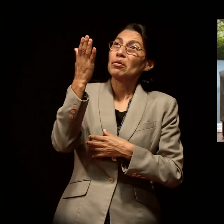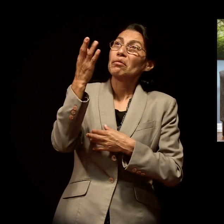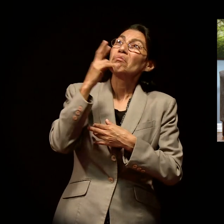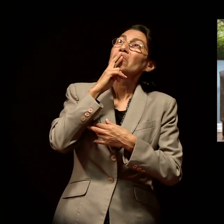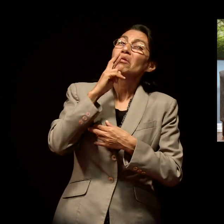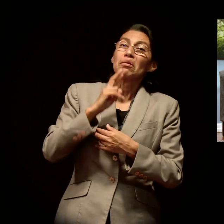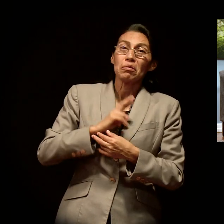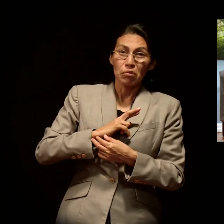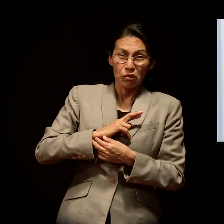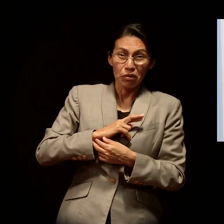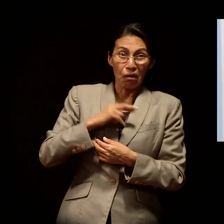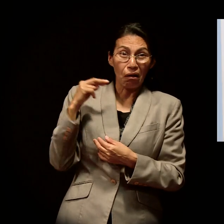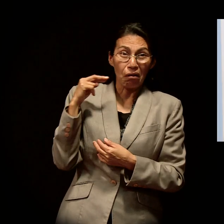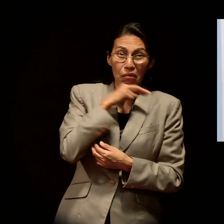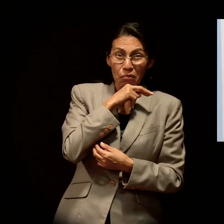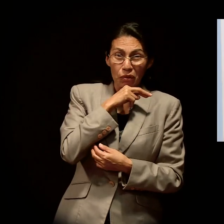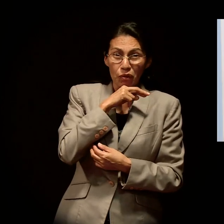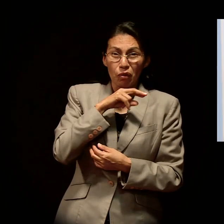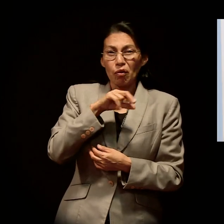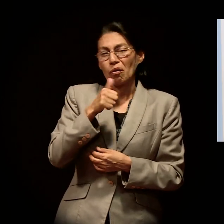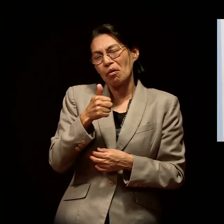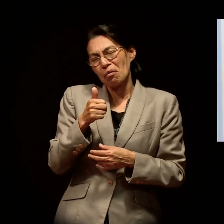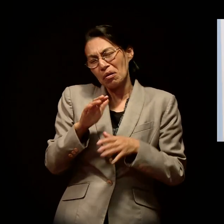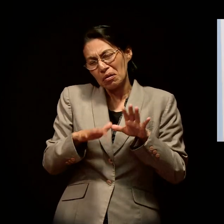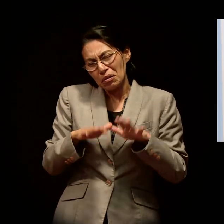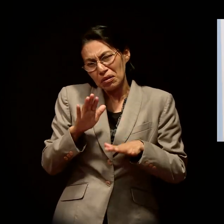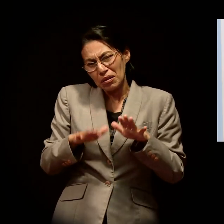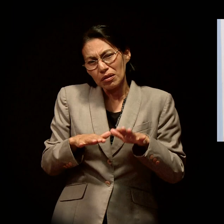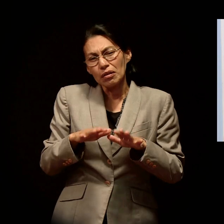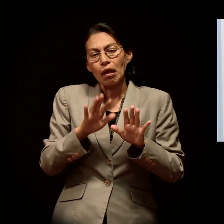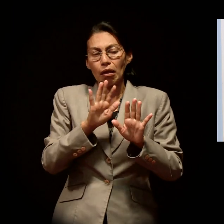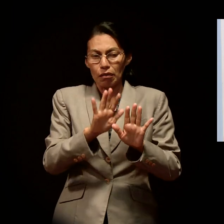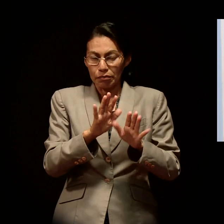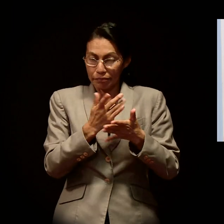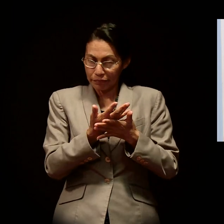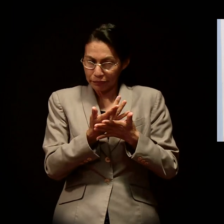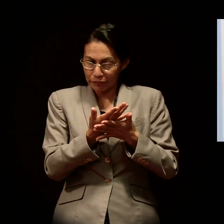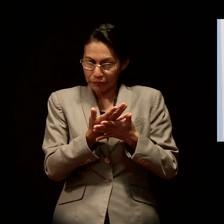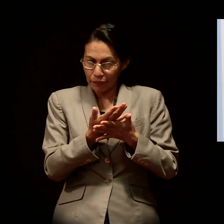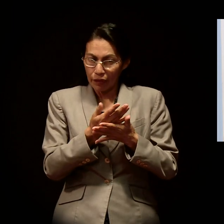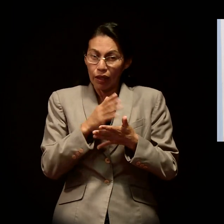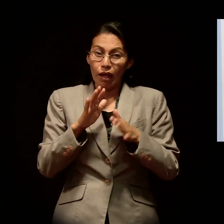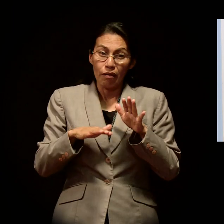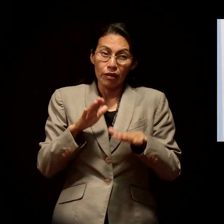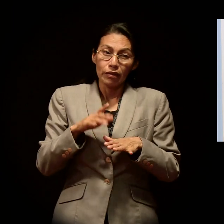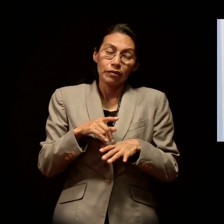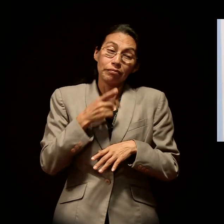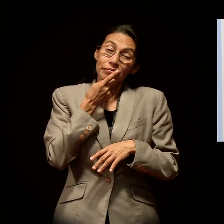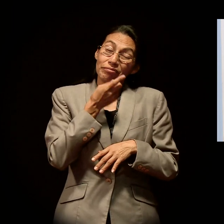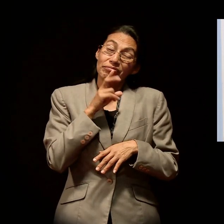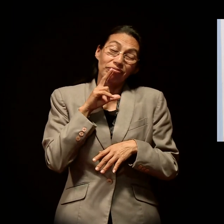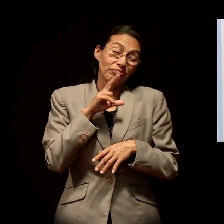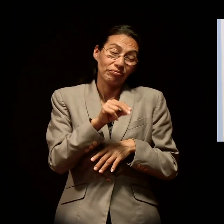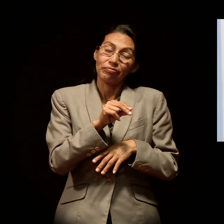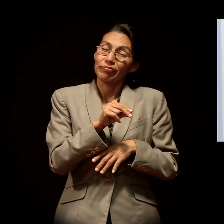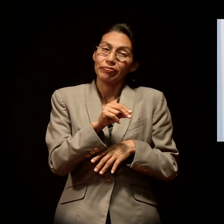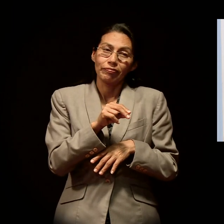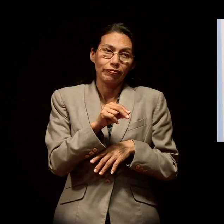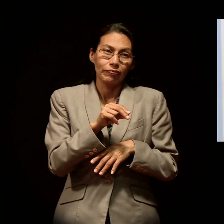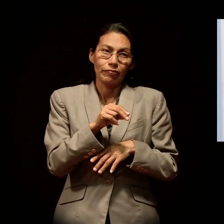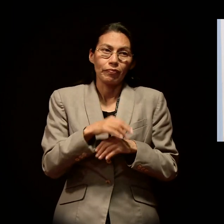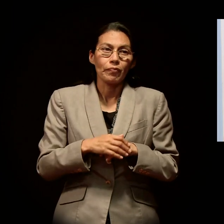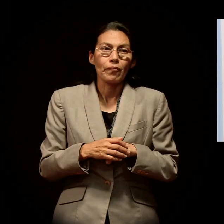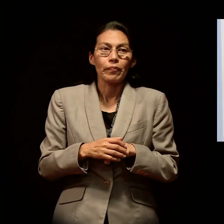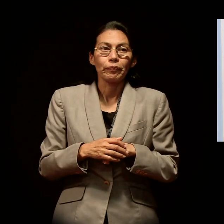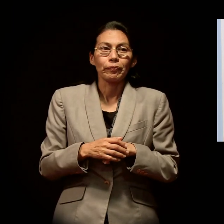inmediatamente a veces nos dice más adelante te lo doy y a veces definitivamente no nos responde